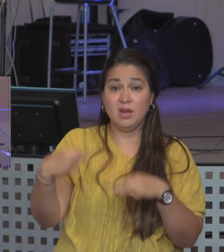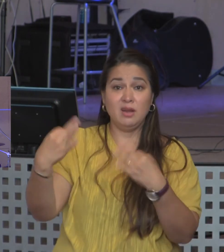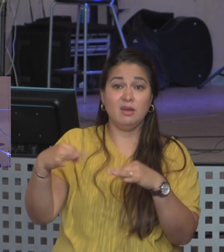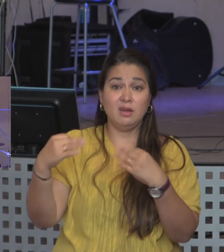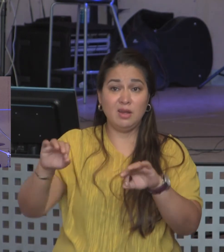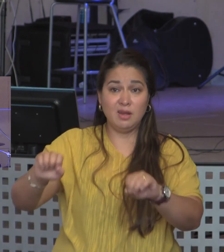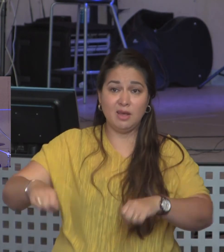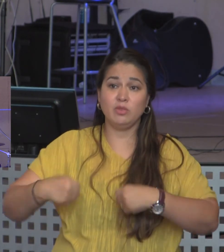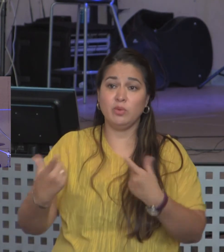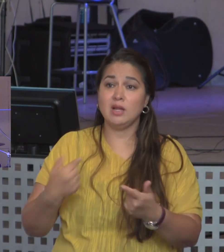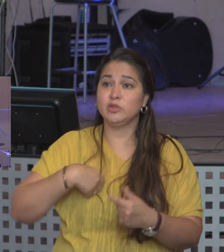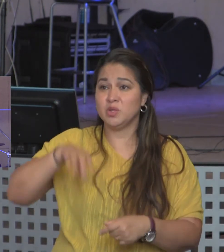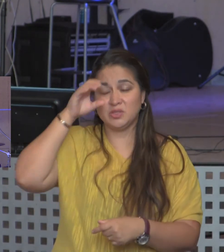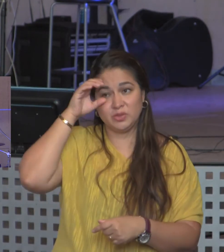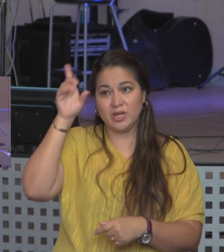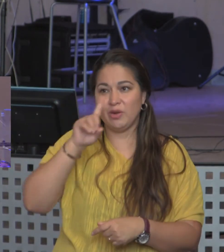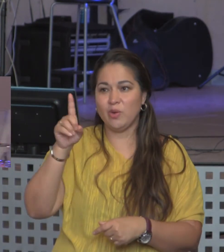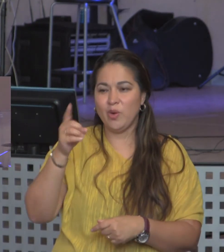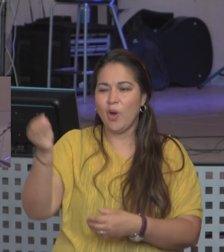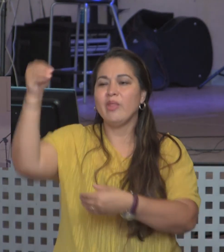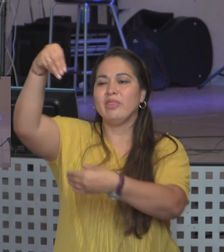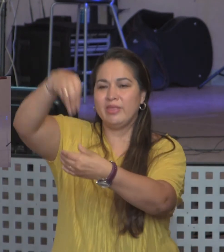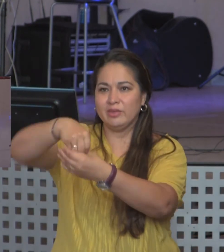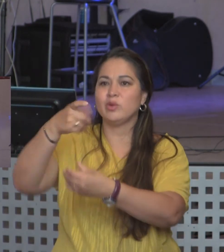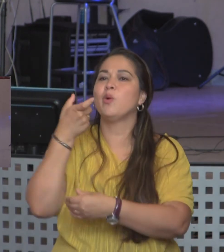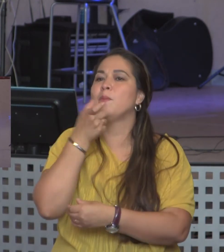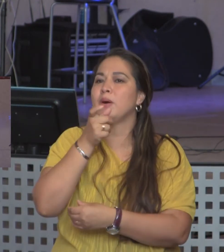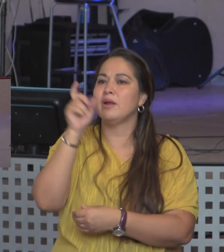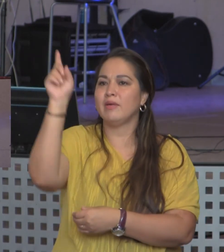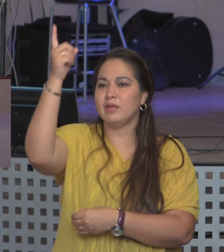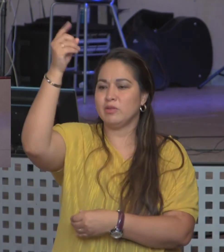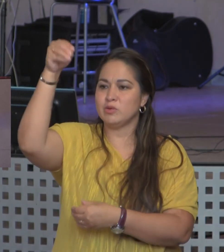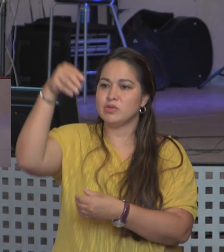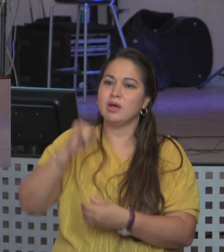mi vida por siempre.